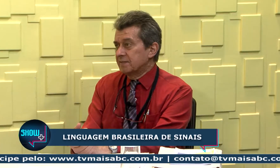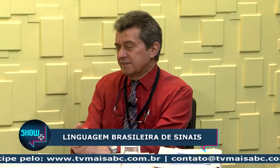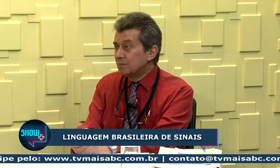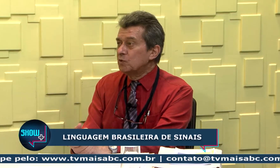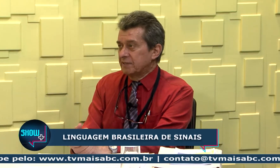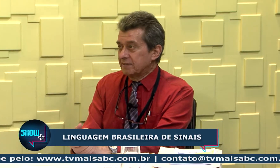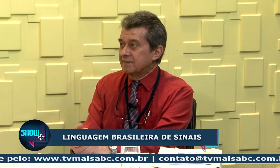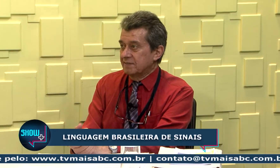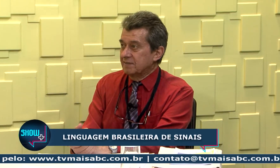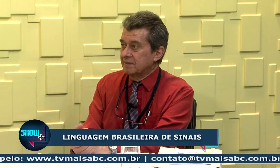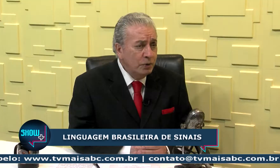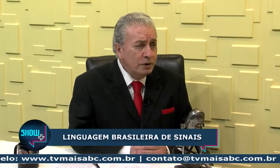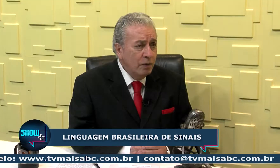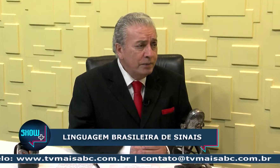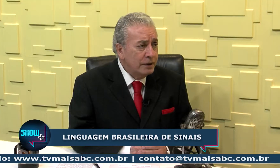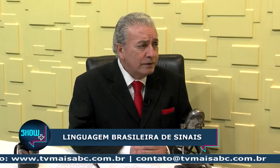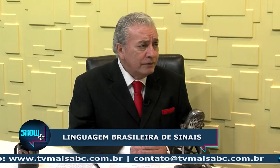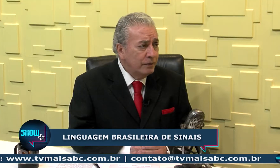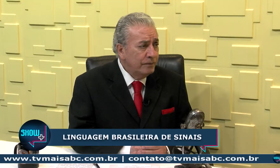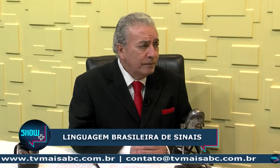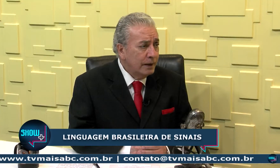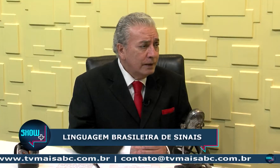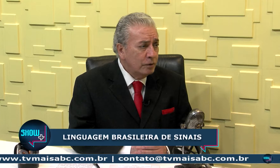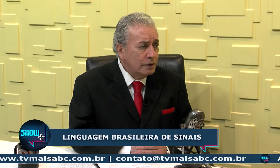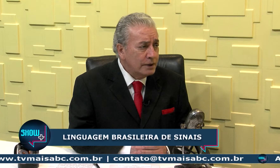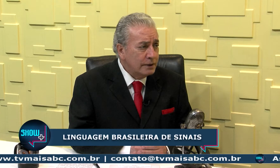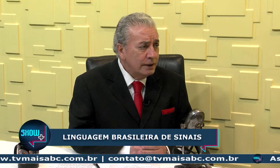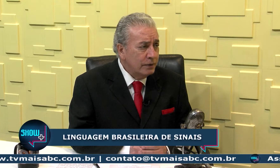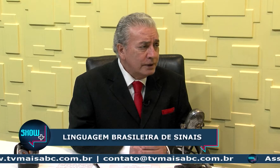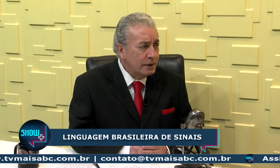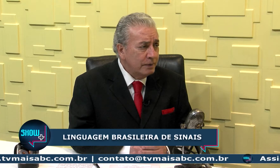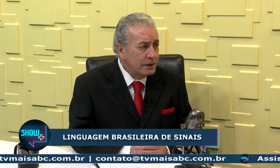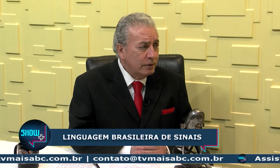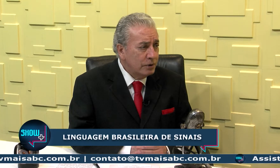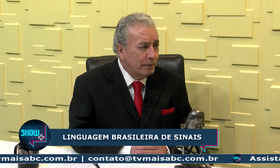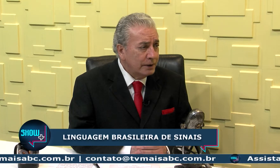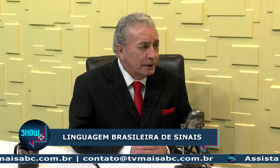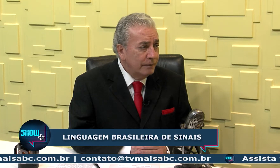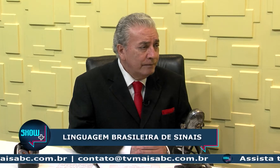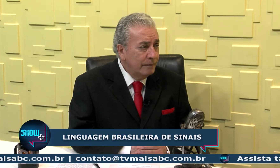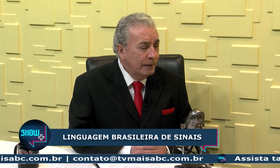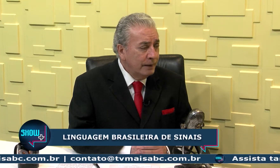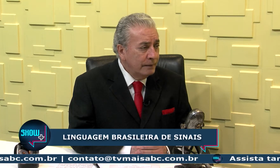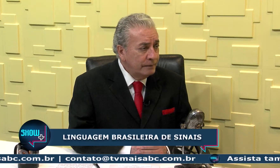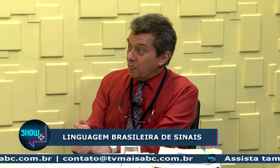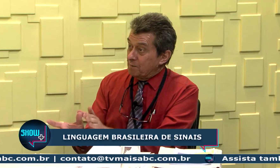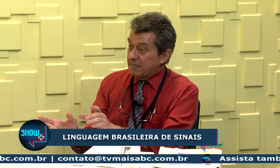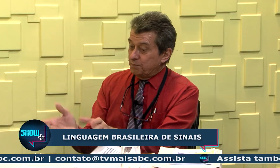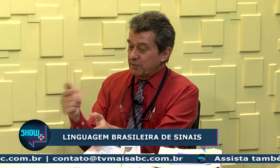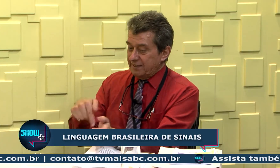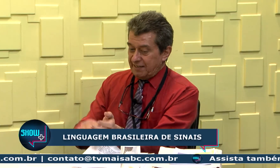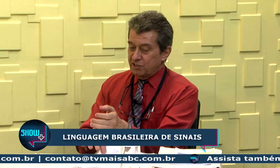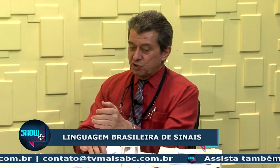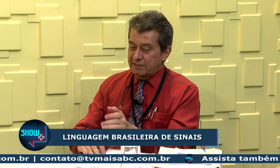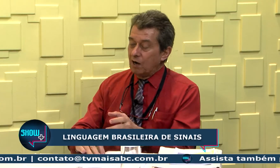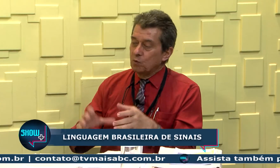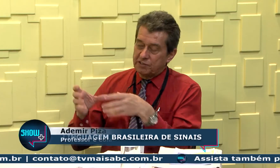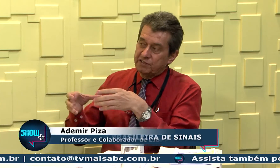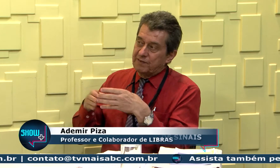no entanto se isso é mundialmente viu em todas as línguas têm expressões idiomáticas existem mas porém regional a gente fala